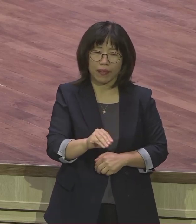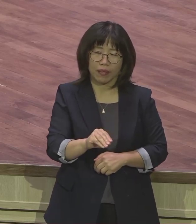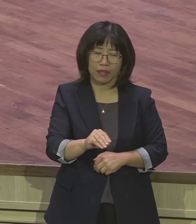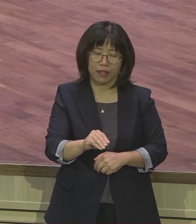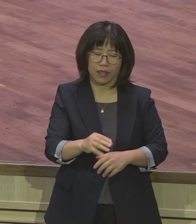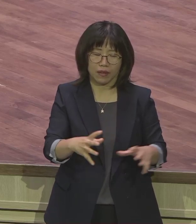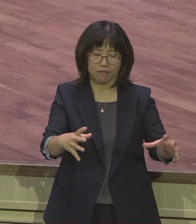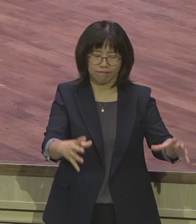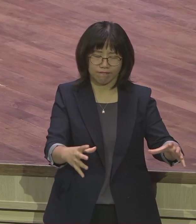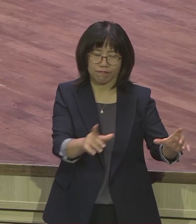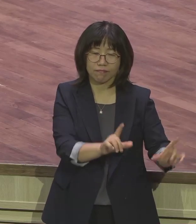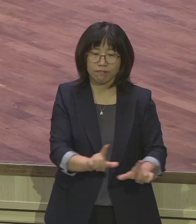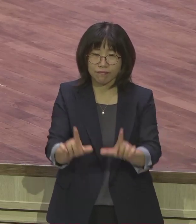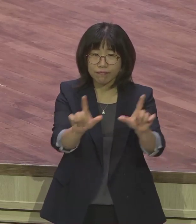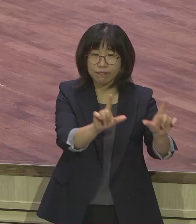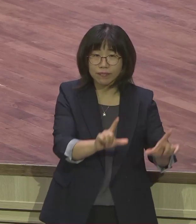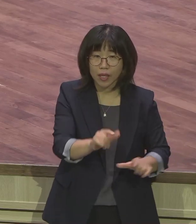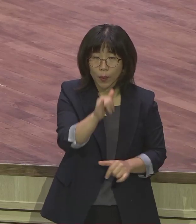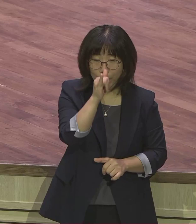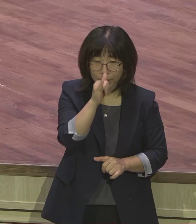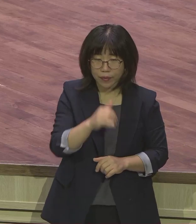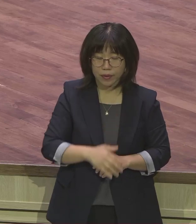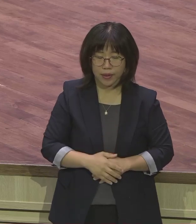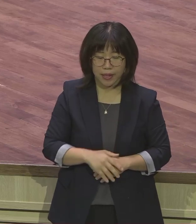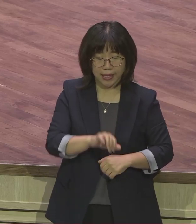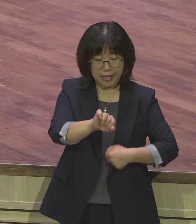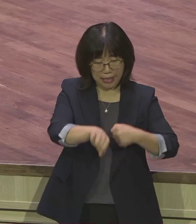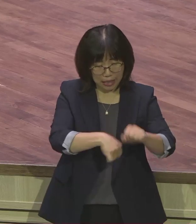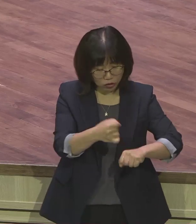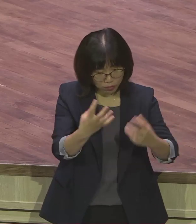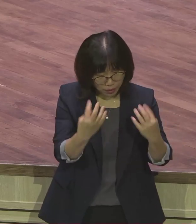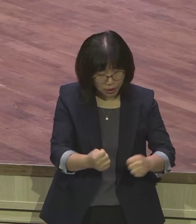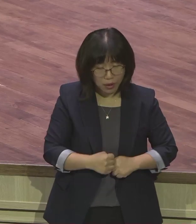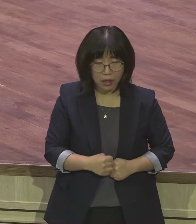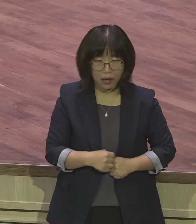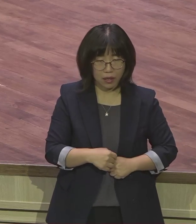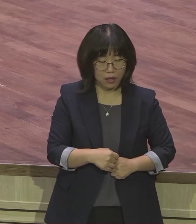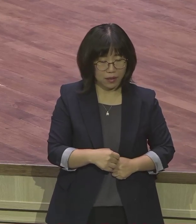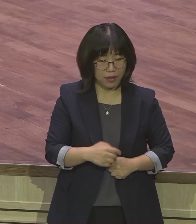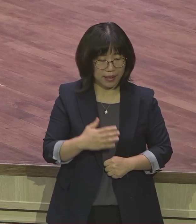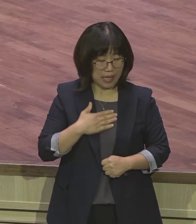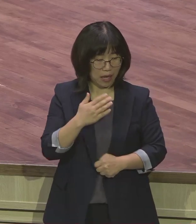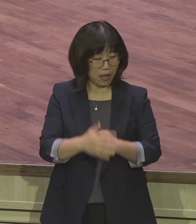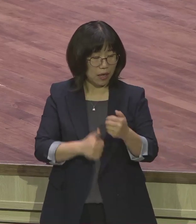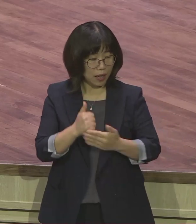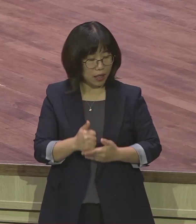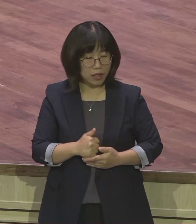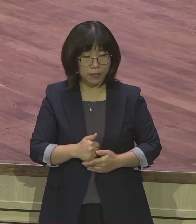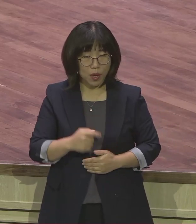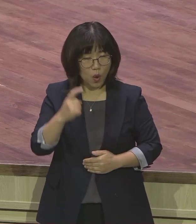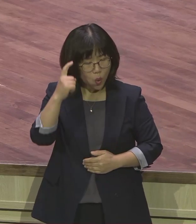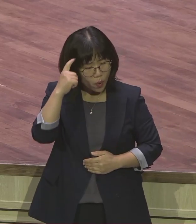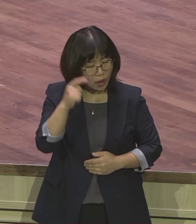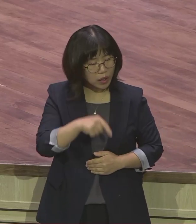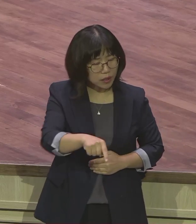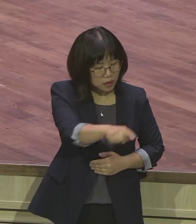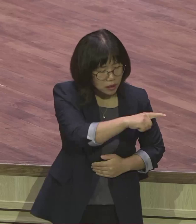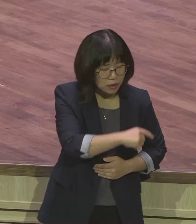가축들도 많이 그렇게 있는데 내가 어찌 아끼지